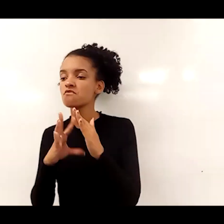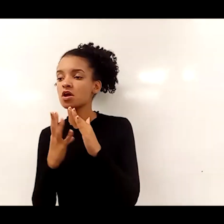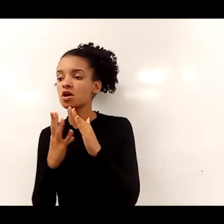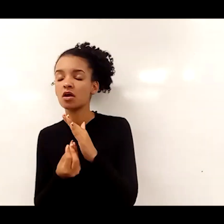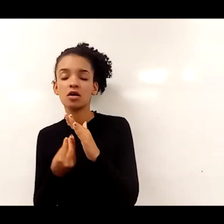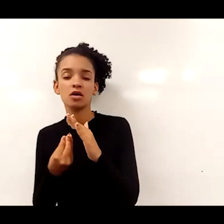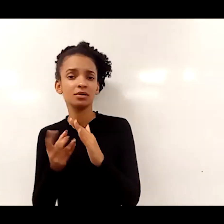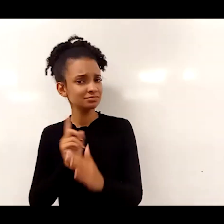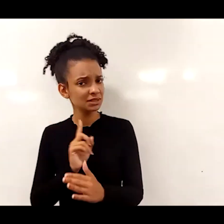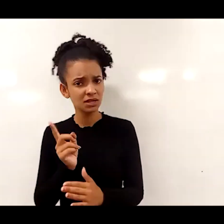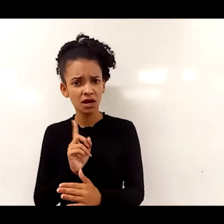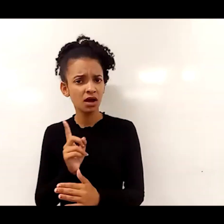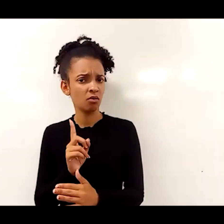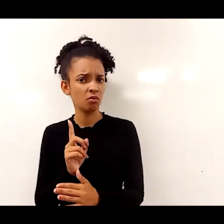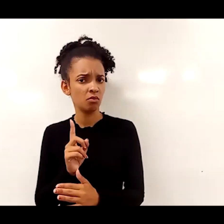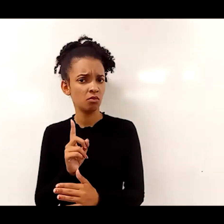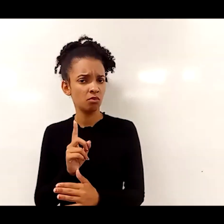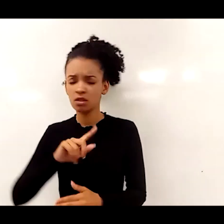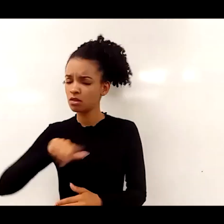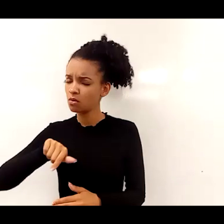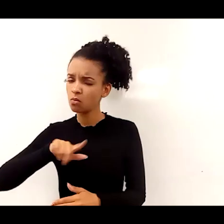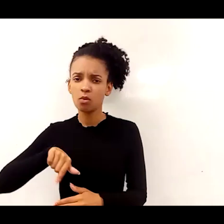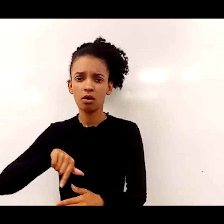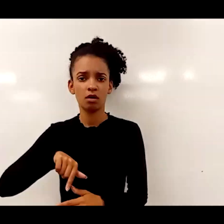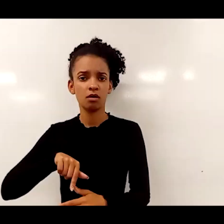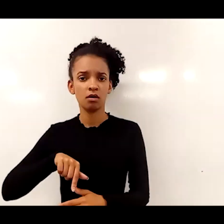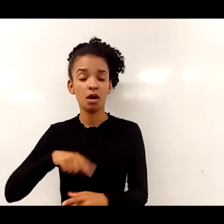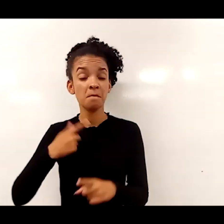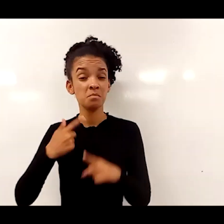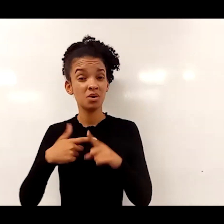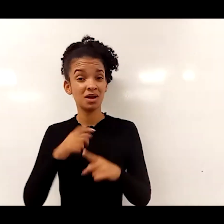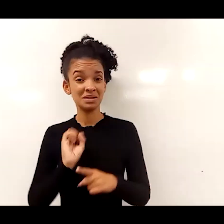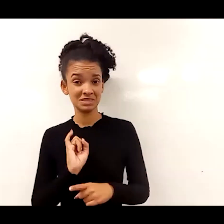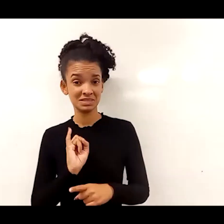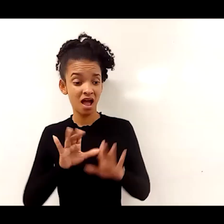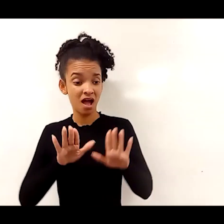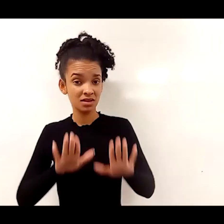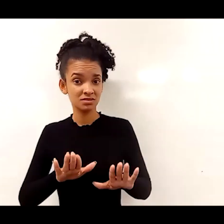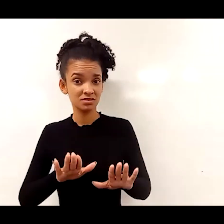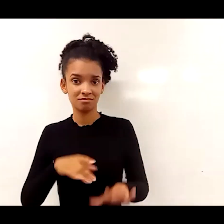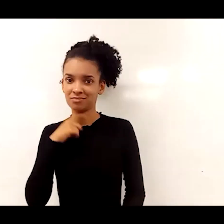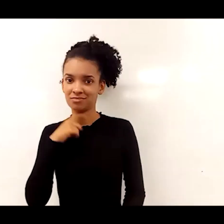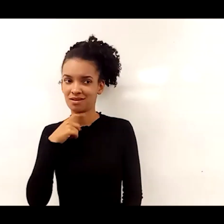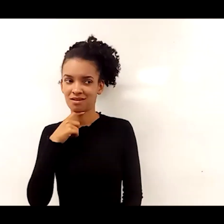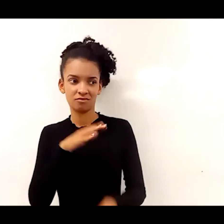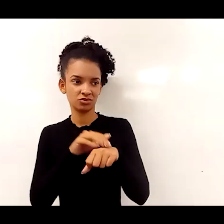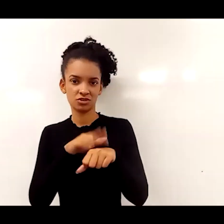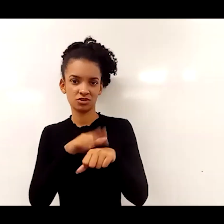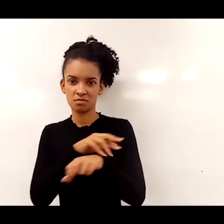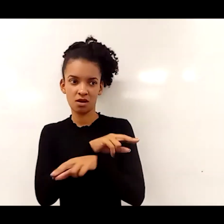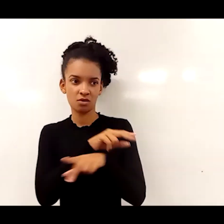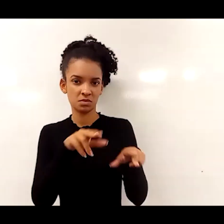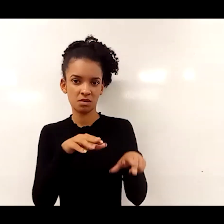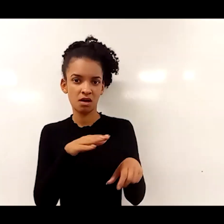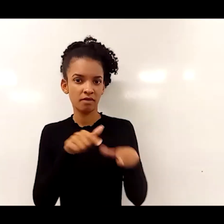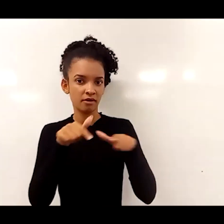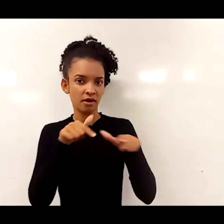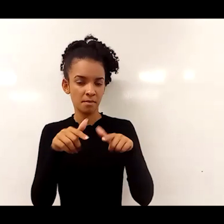é isso? Se for assim, irmão, nenhum irmão vai chamar o outro para trabalhar, né?